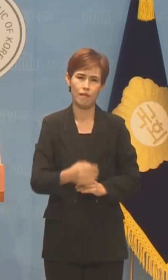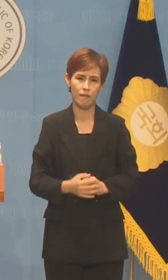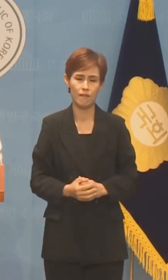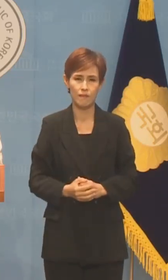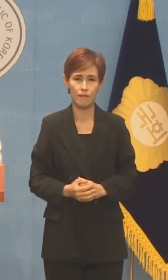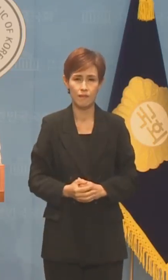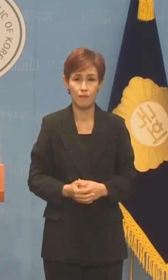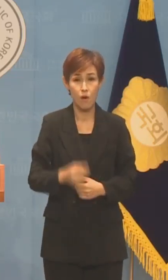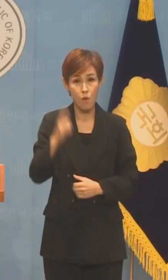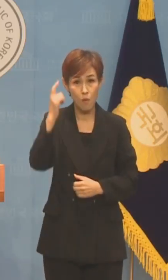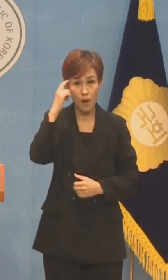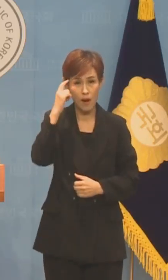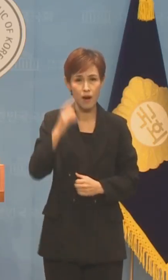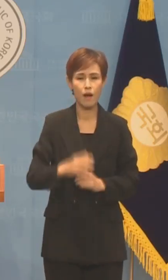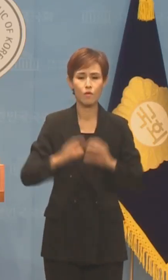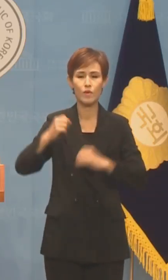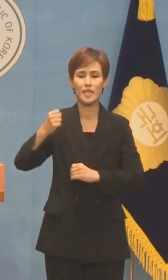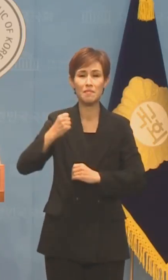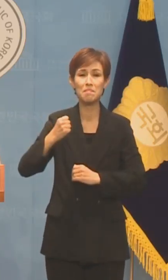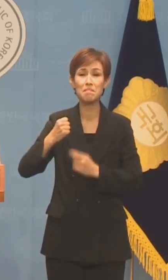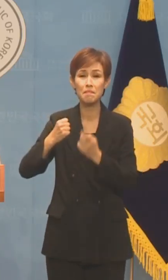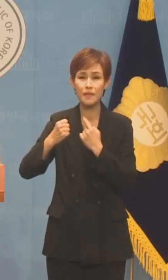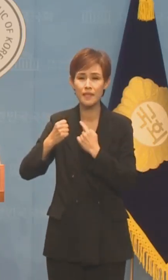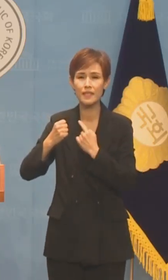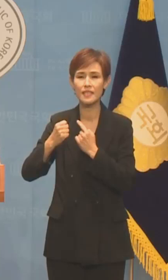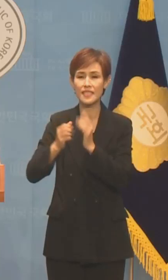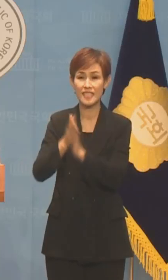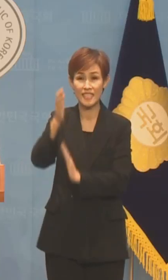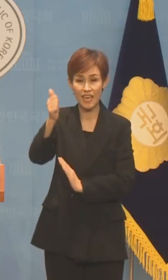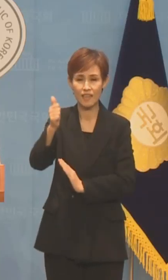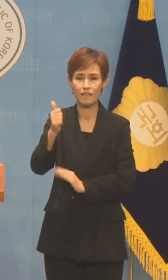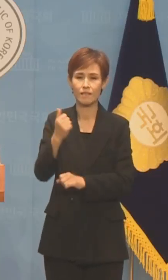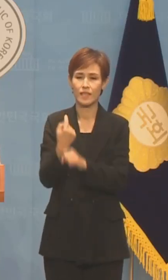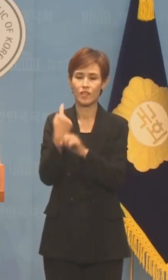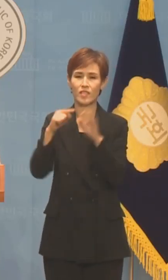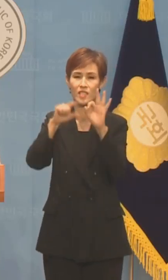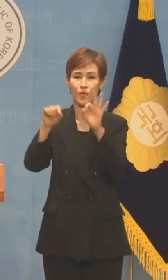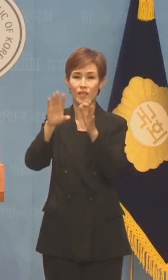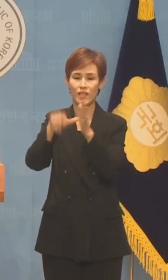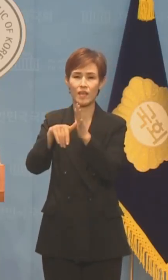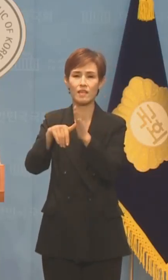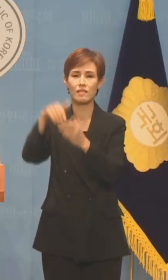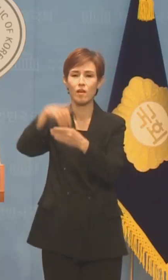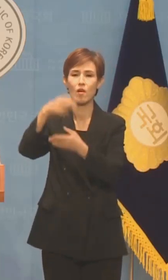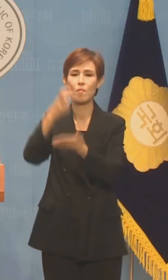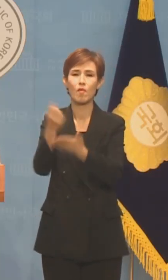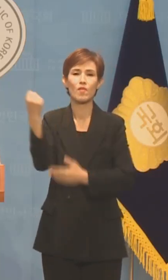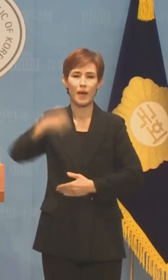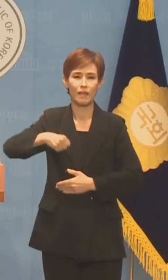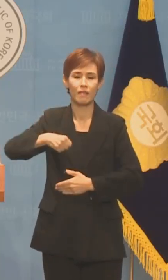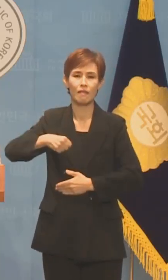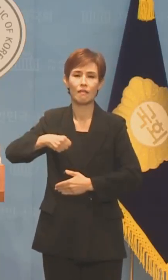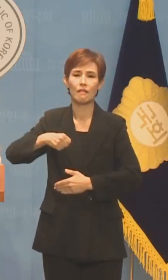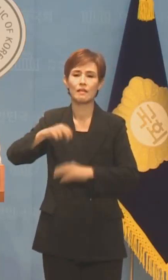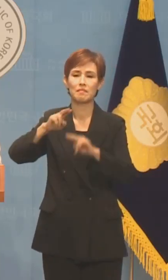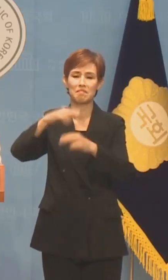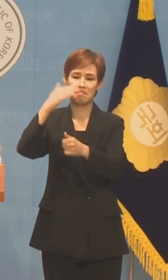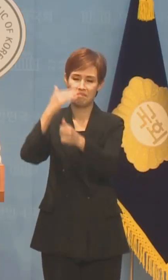있습니다. 국힘 출신 시장은 작년 10월 선거법으로 직을